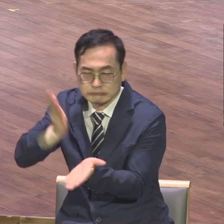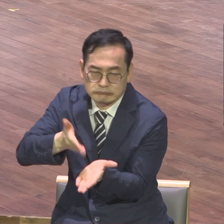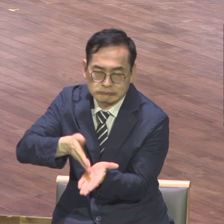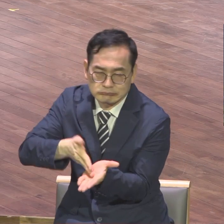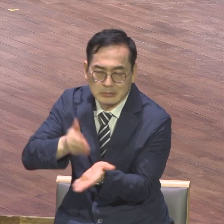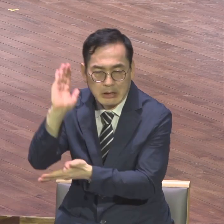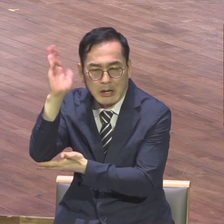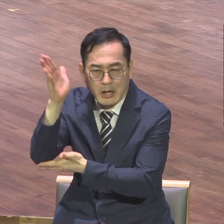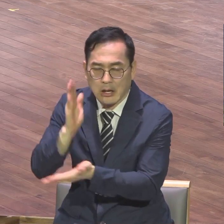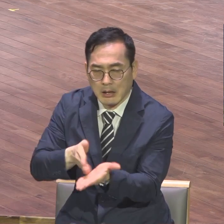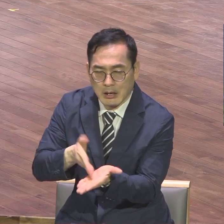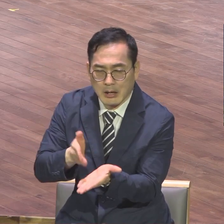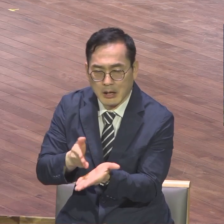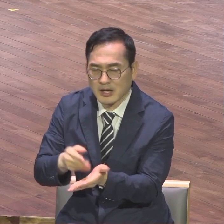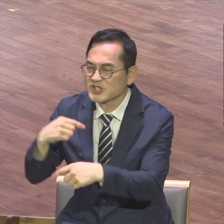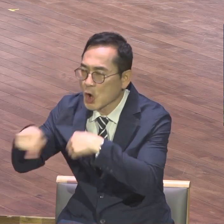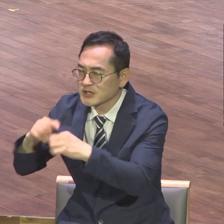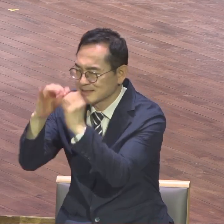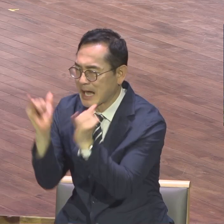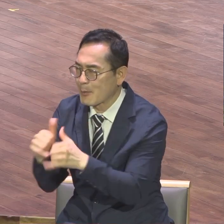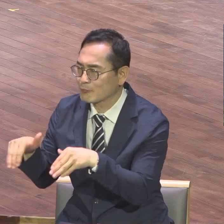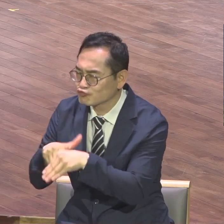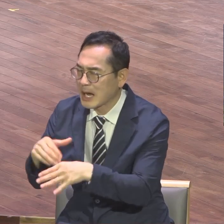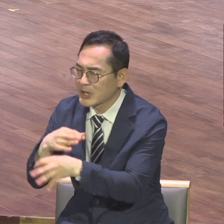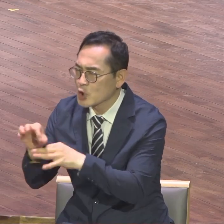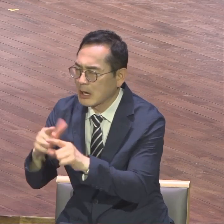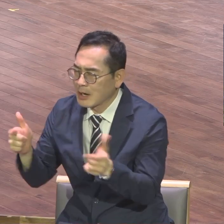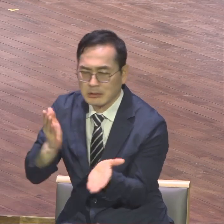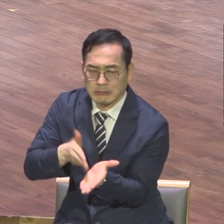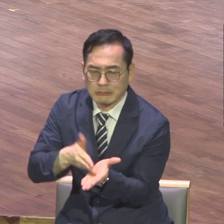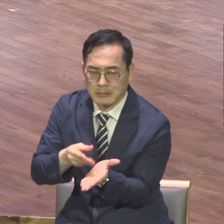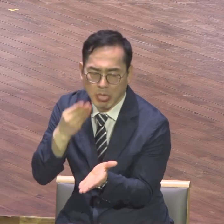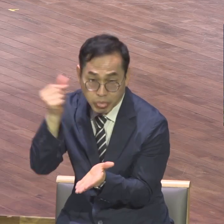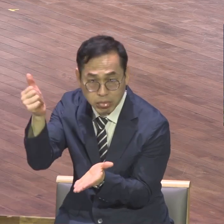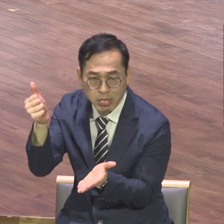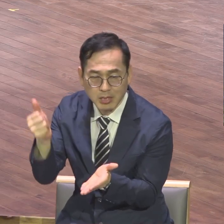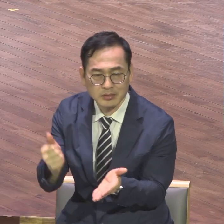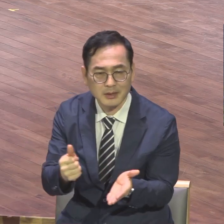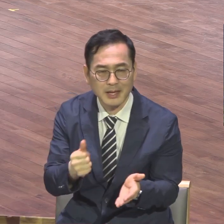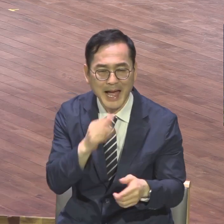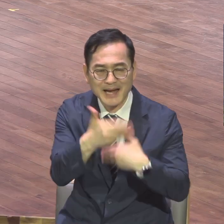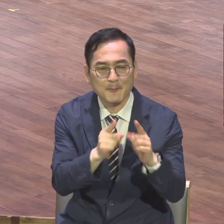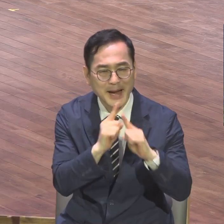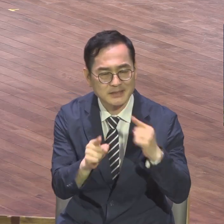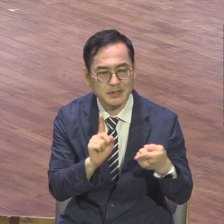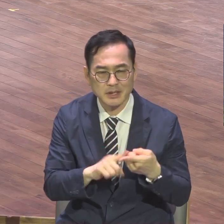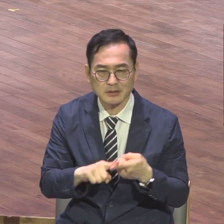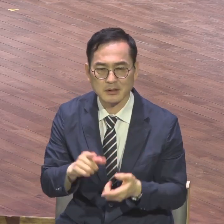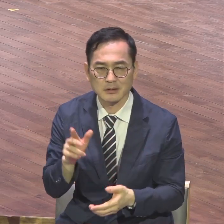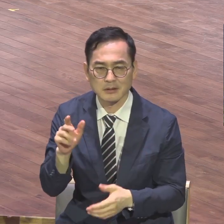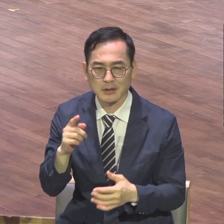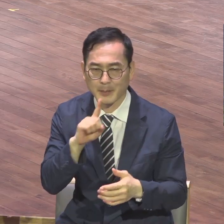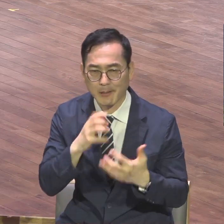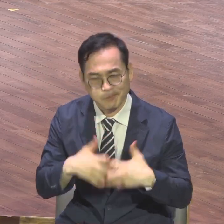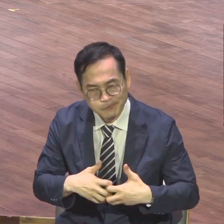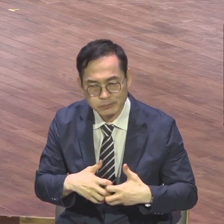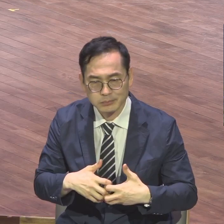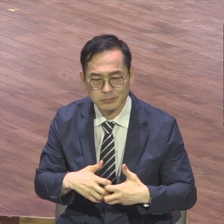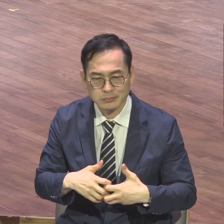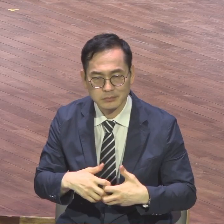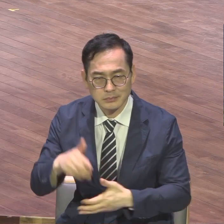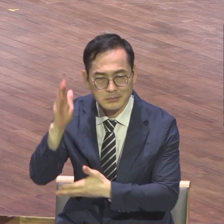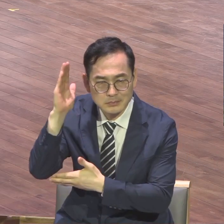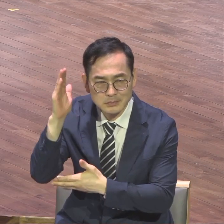세상 뉴스, 정치, 뭐 거품 토하듯이 말하는데 영적 대화 들어가면 뻥이야. 아무 할 말이